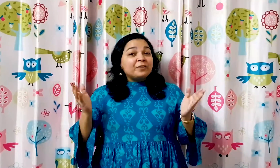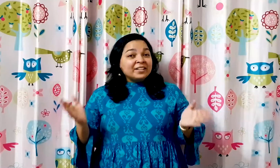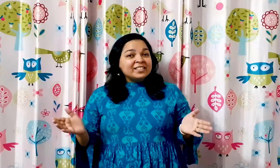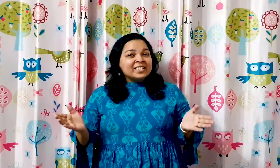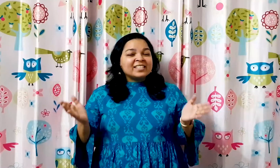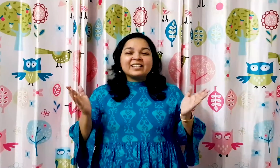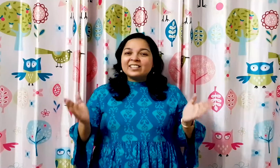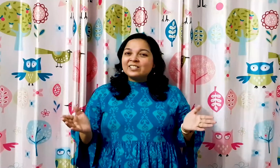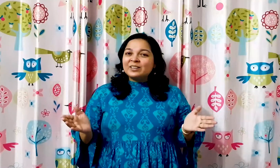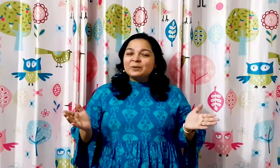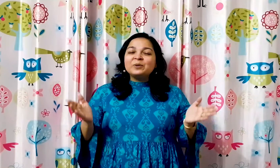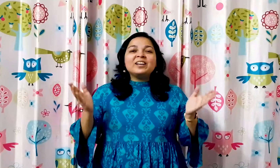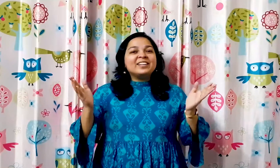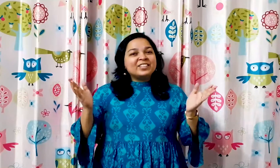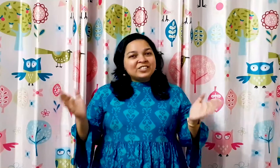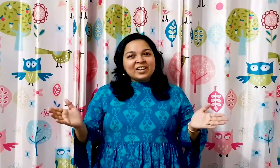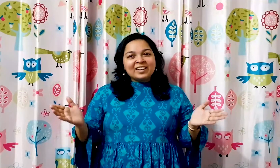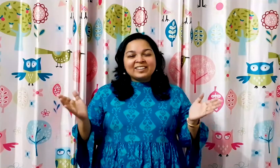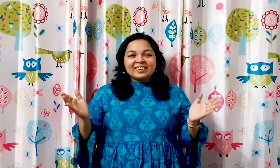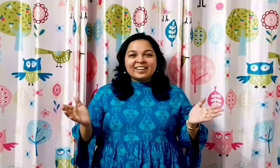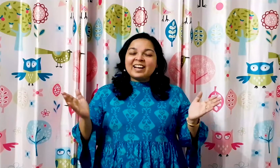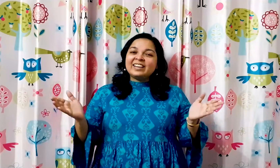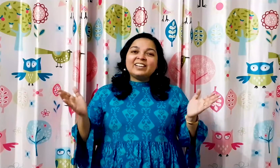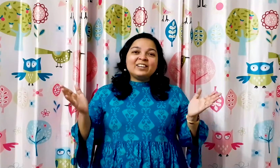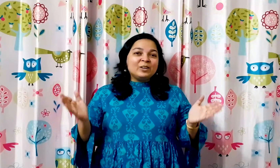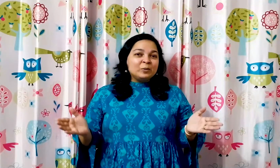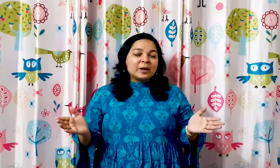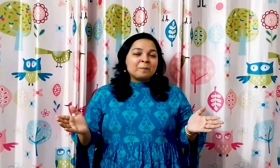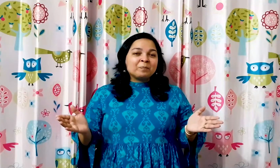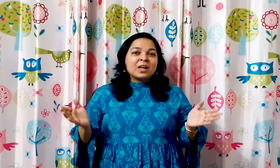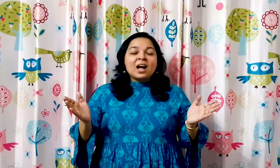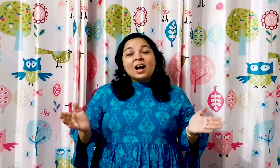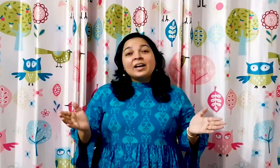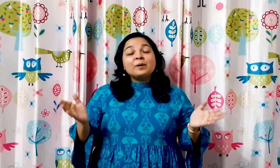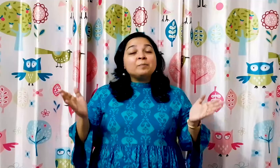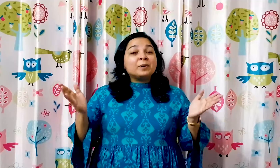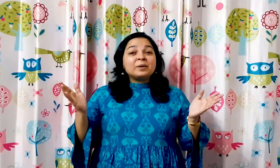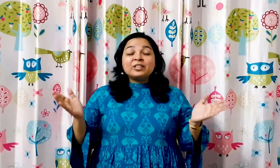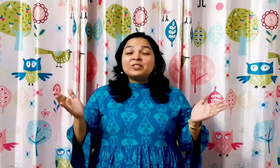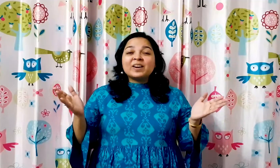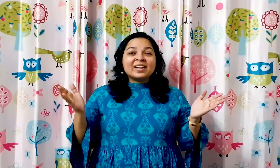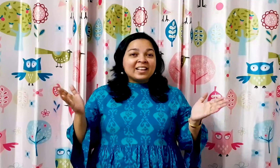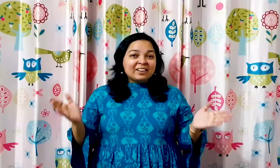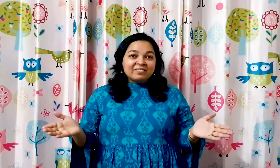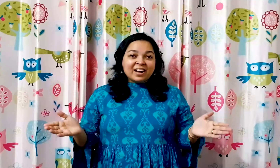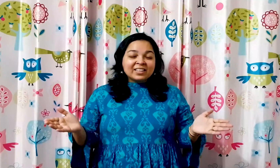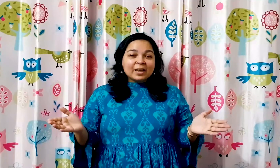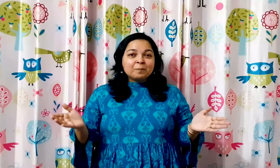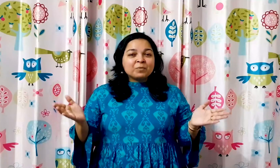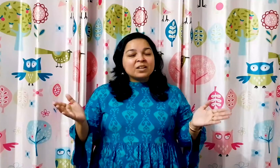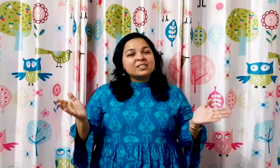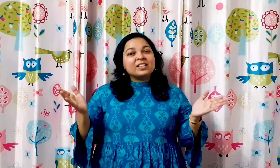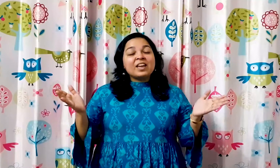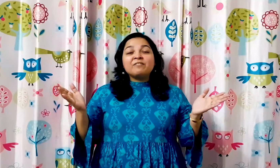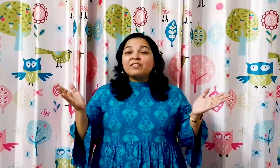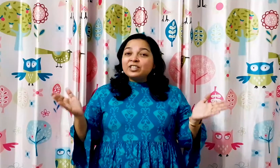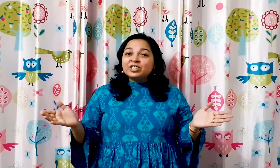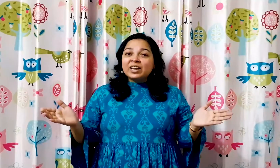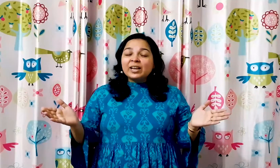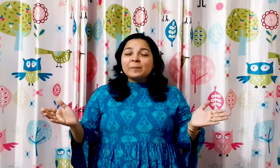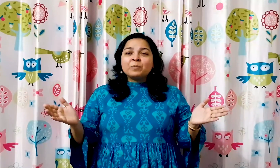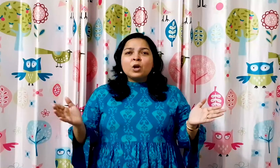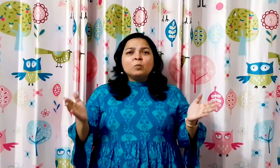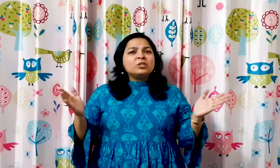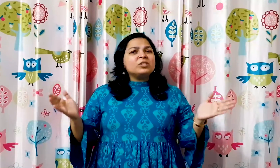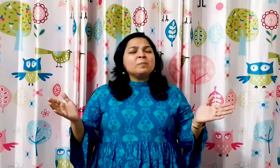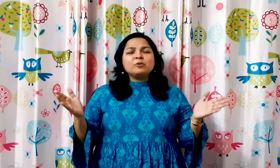अपने फ्रेंड्स के साथ इसे जरूर शेयर करें हालेलुया आए हम परमेश्वर का धन्यवाद दें इस नए वर्ष